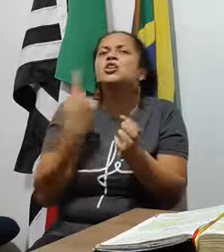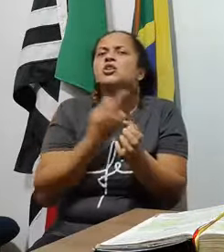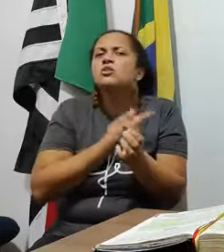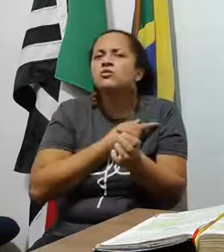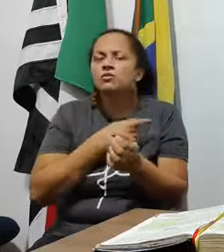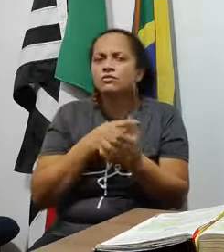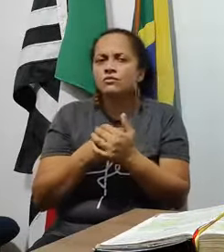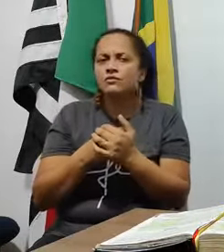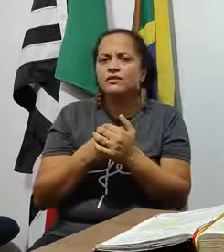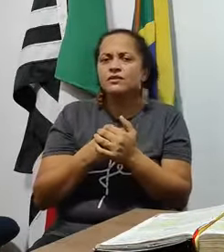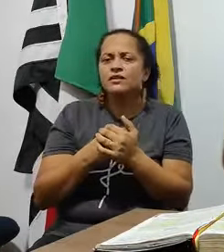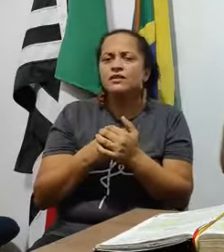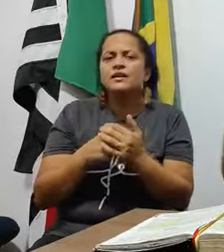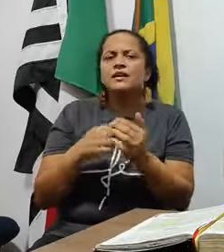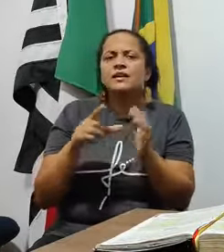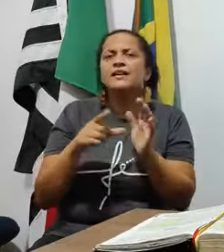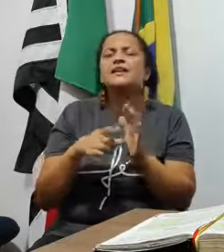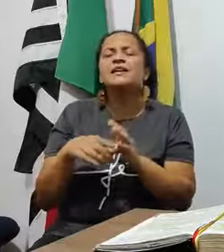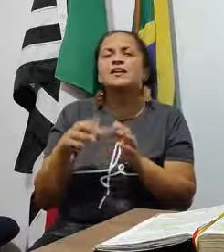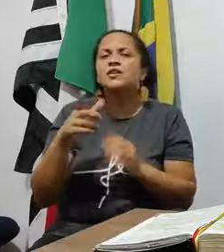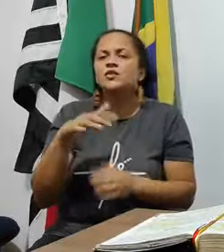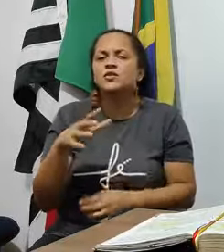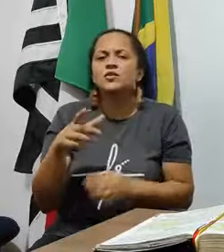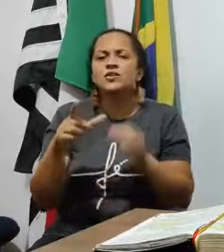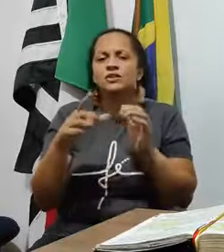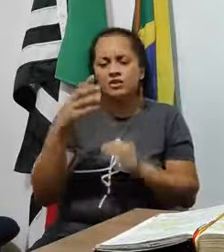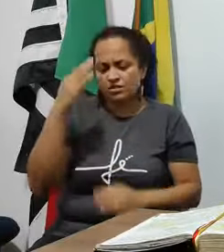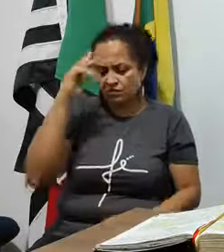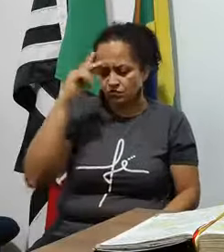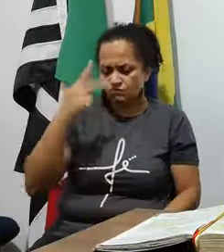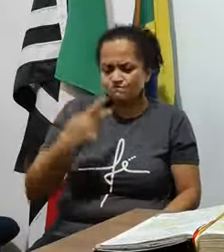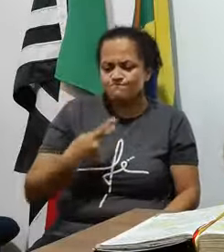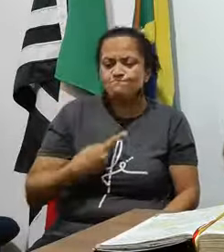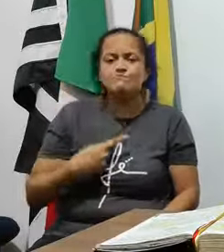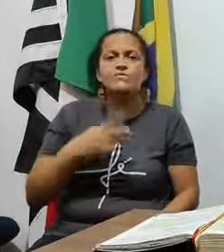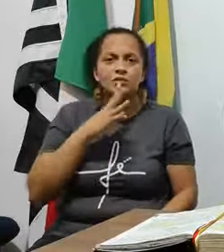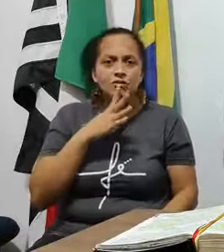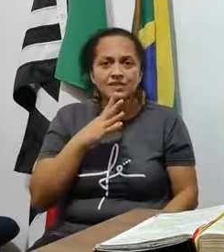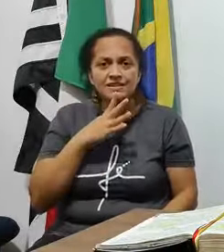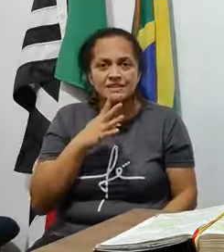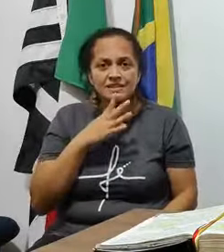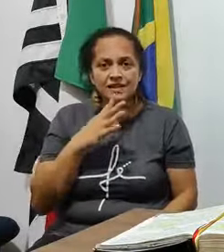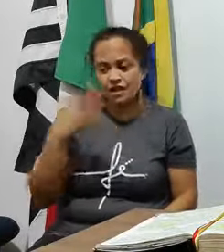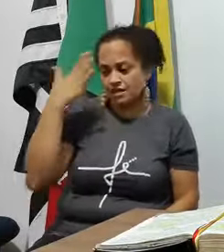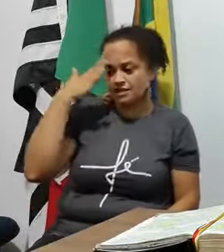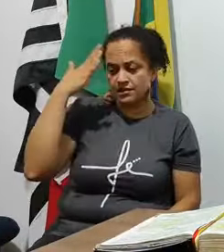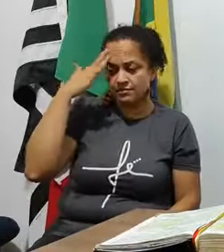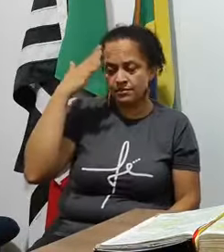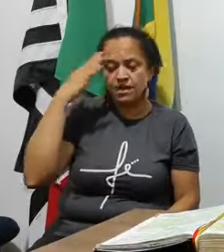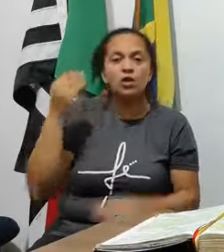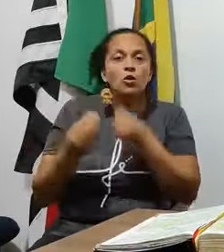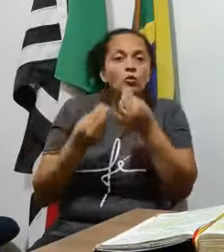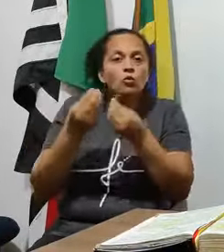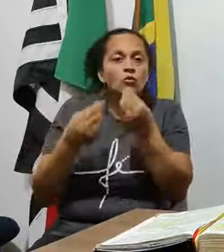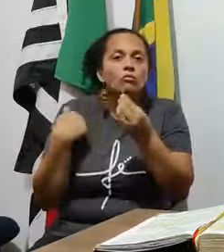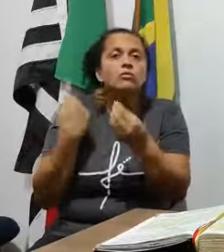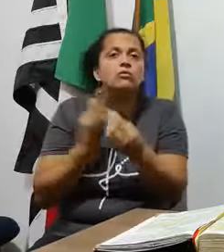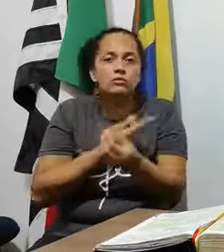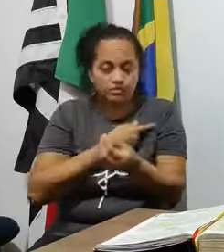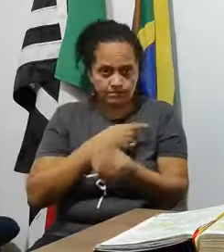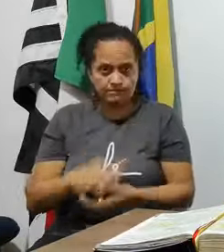fé. Sabe? Nós precisamos conhecer a nós mesmos como pessoas criadas à imagem e semelhança de Deus.